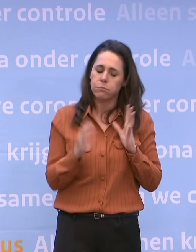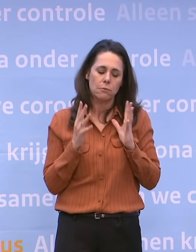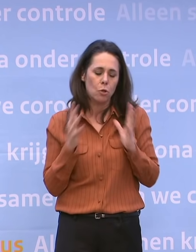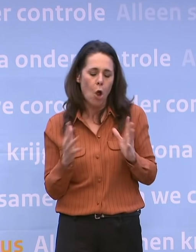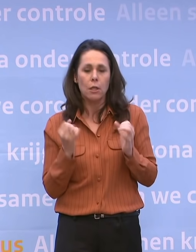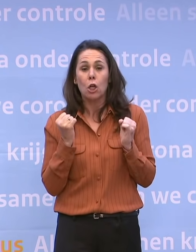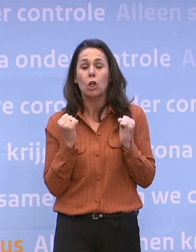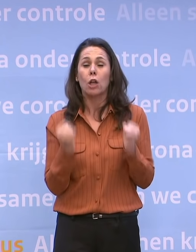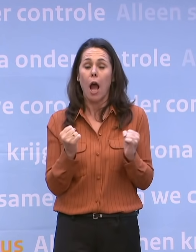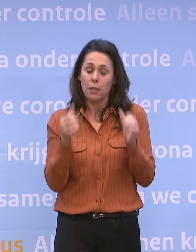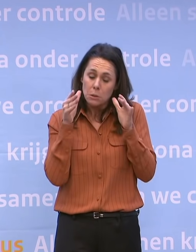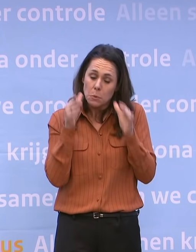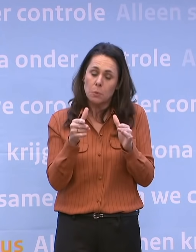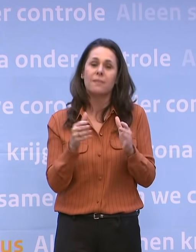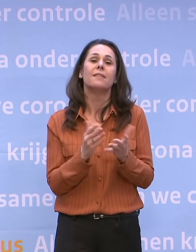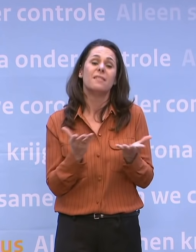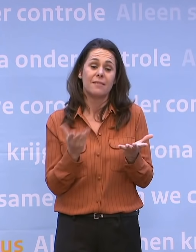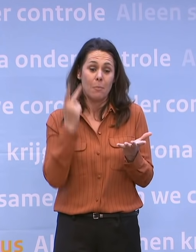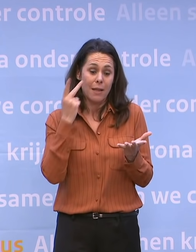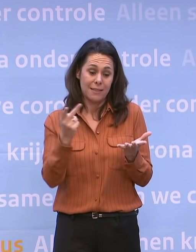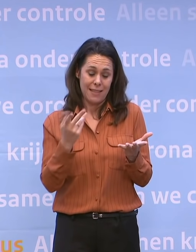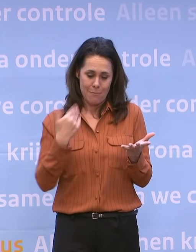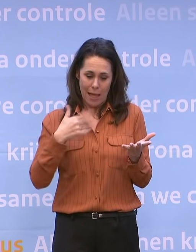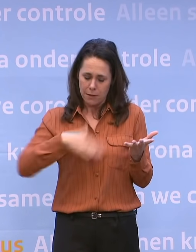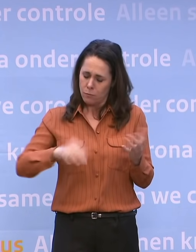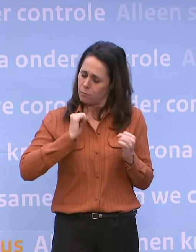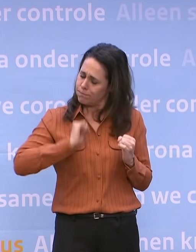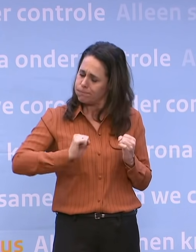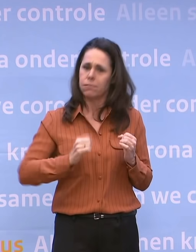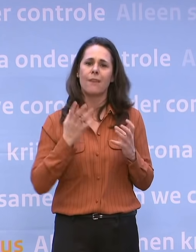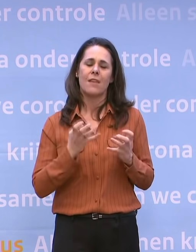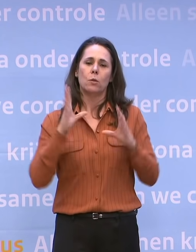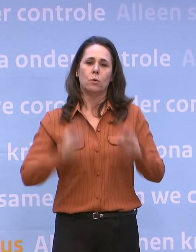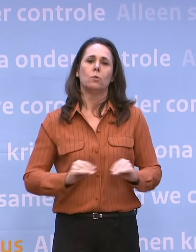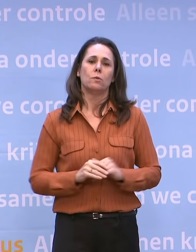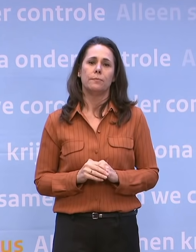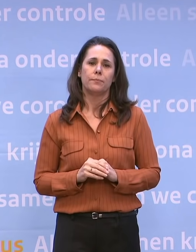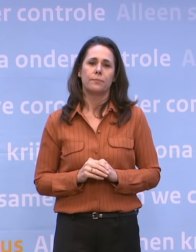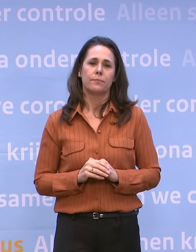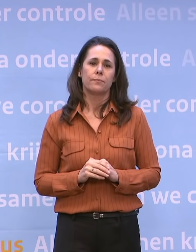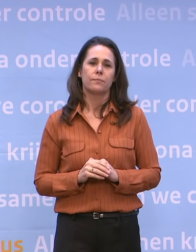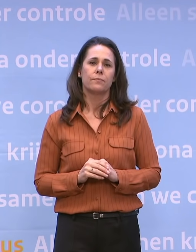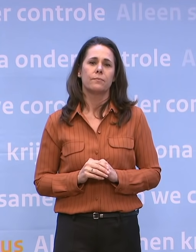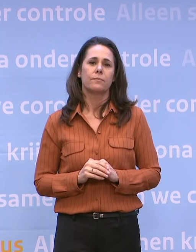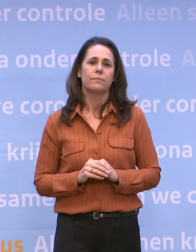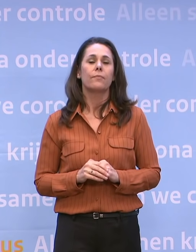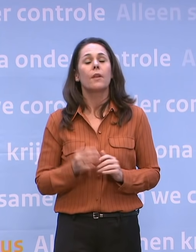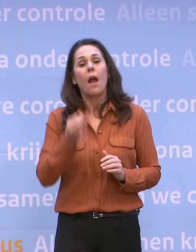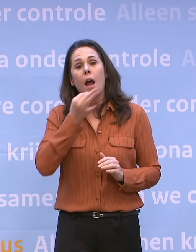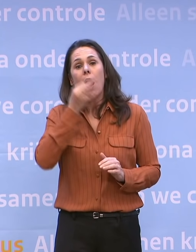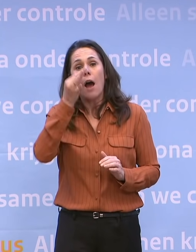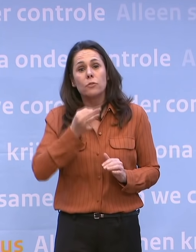enorme krachtsinspanning wat we vragen. En tegelijkertijd zie ik een enorme gedrevenheid om dit te doen slagen. De afspraak is gemaakt om